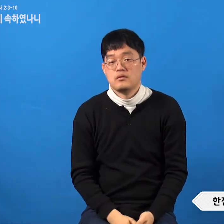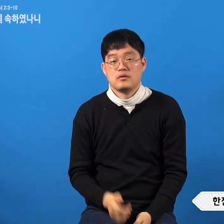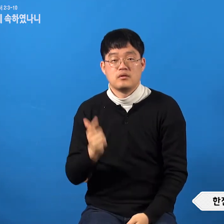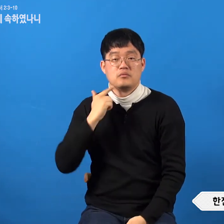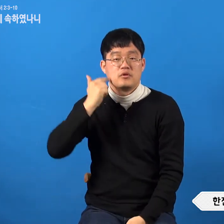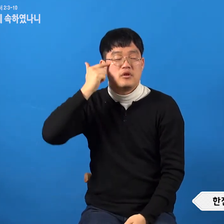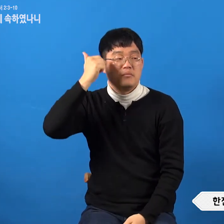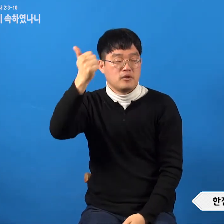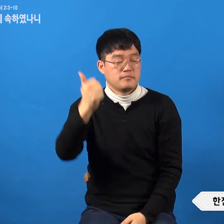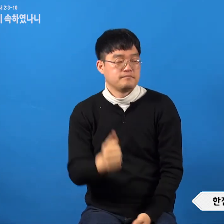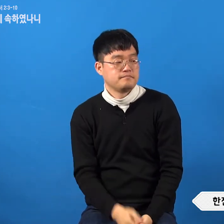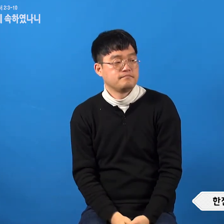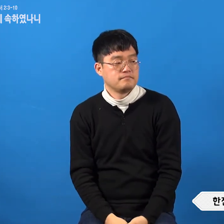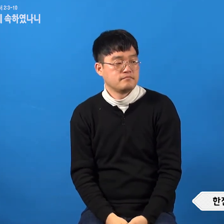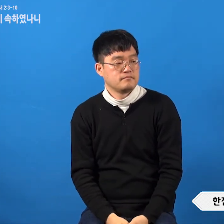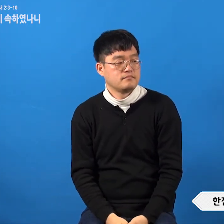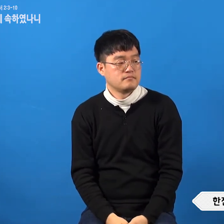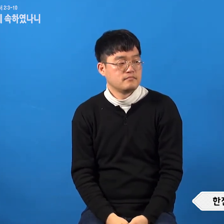목사님이